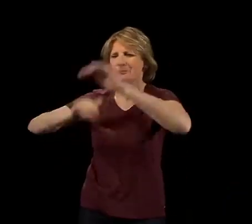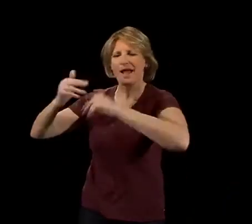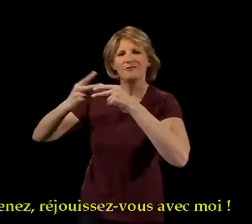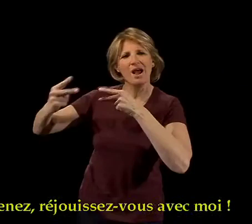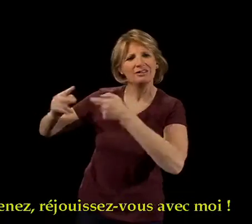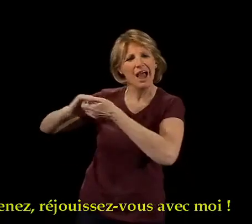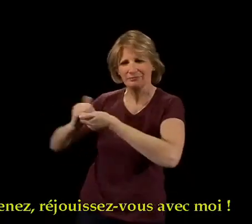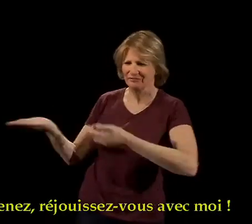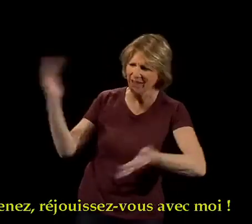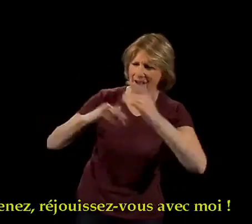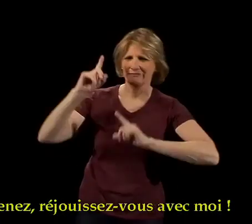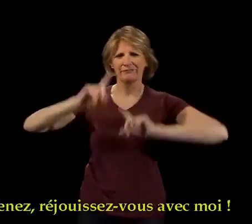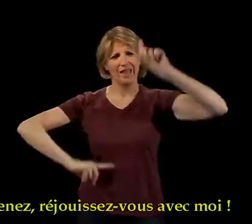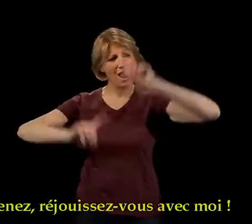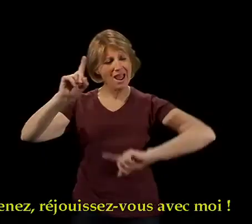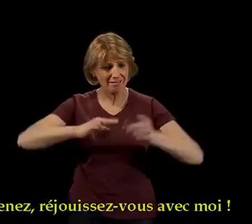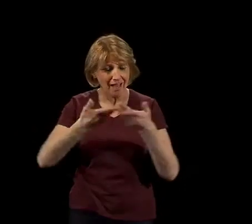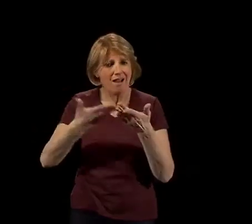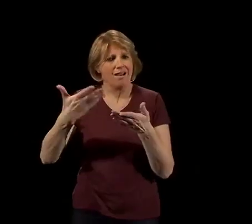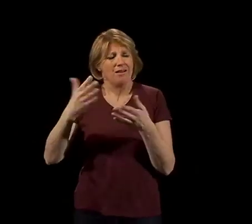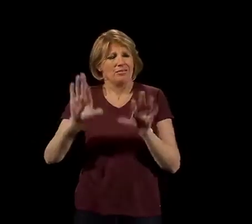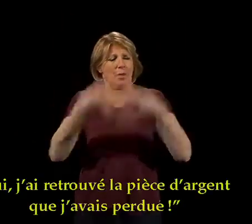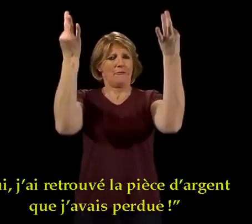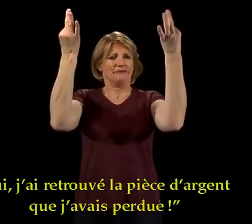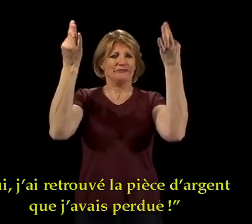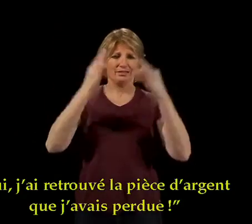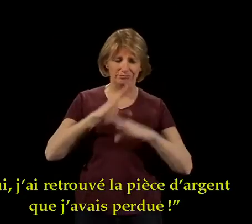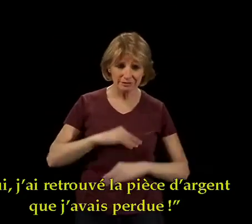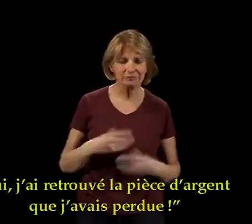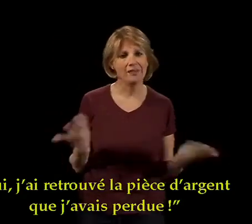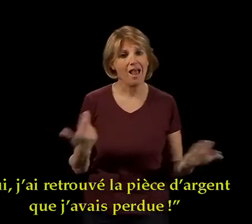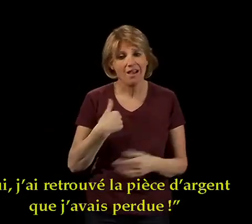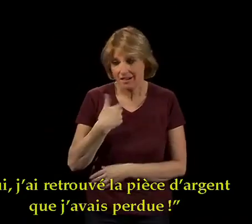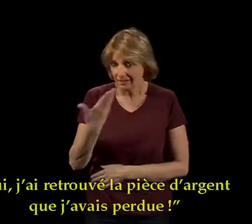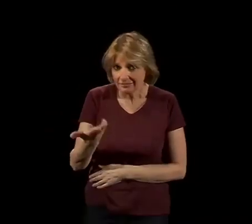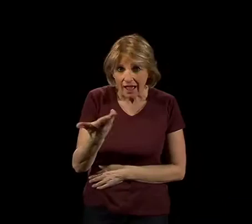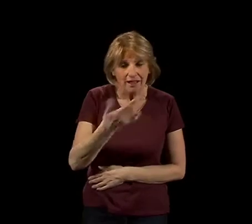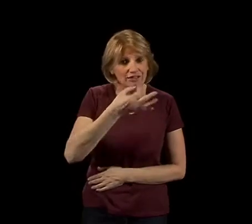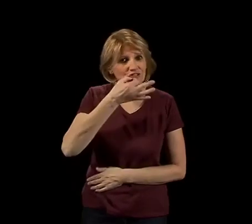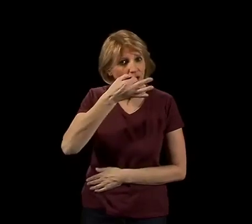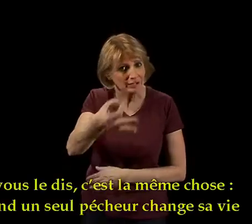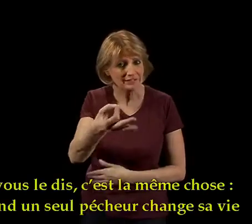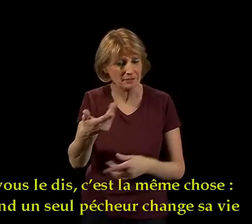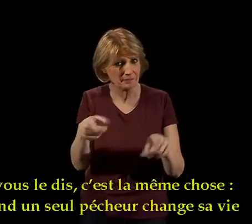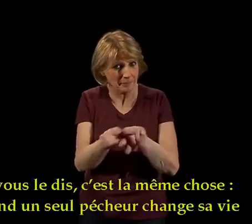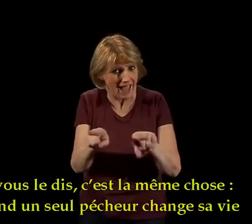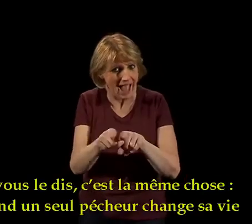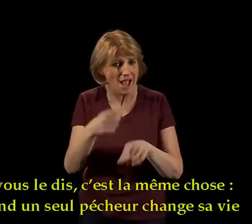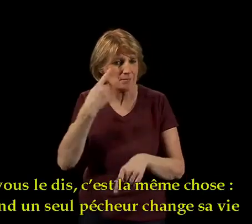ses voisines et leur dit « Venez, réjouissez-vous avec moi, oui, j'ai retrouvé la pièce d'argent que j'avais perdue. » Je vous le dis, c'est la